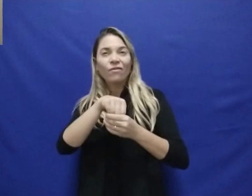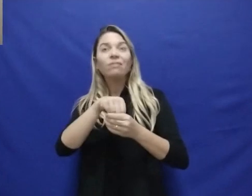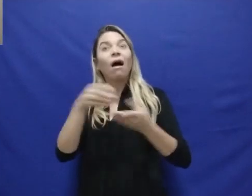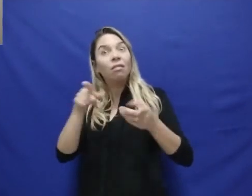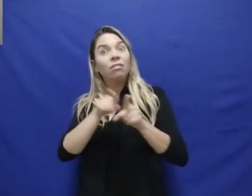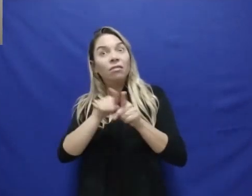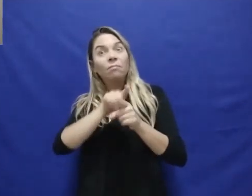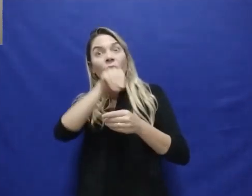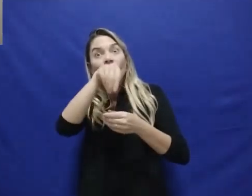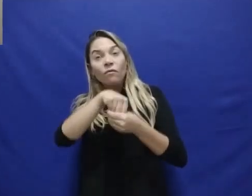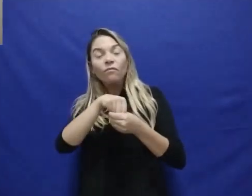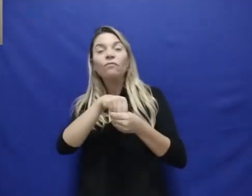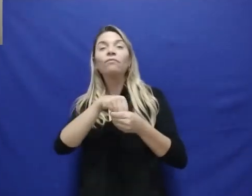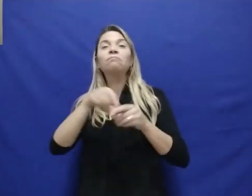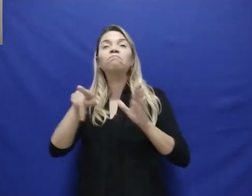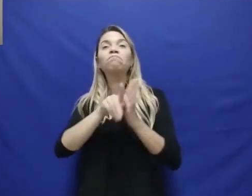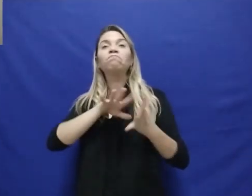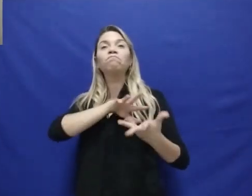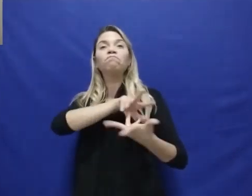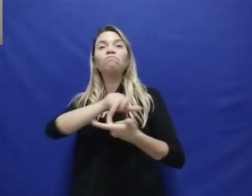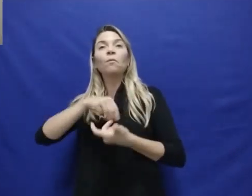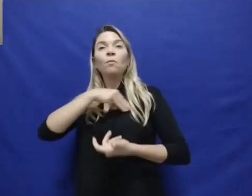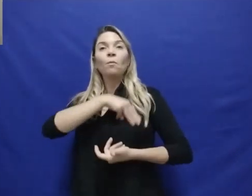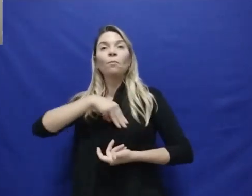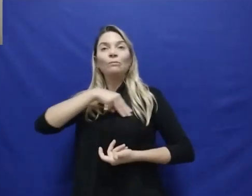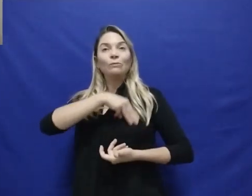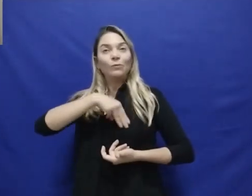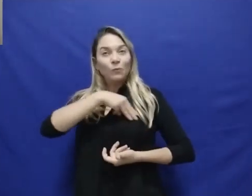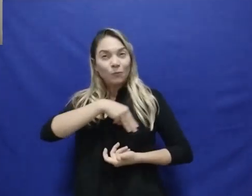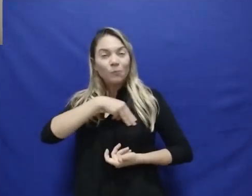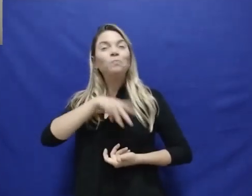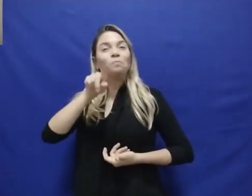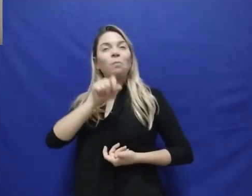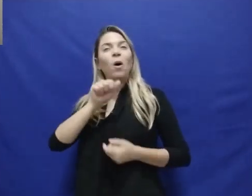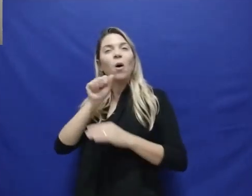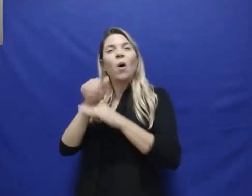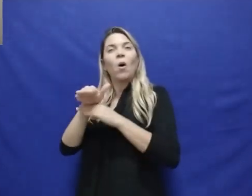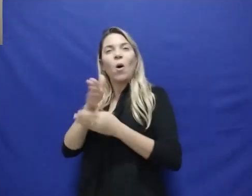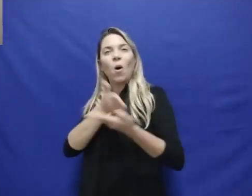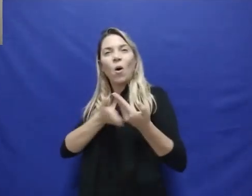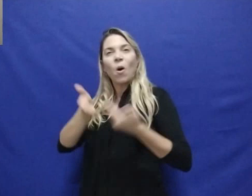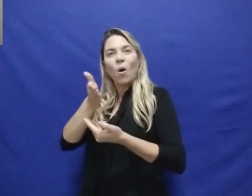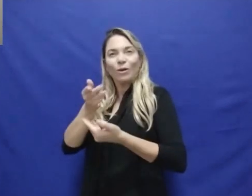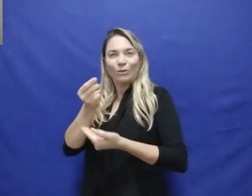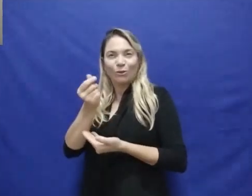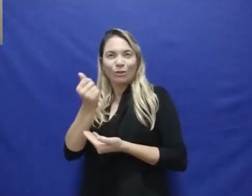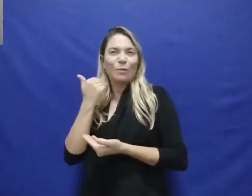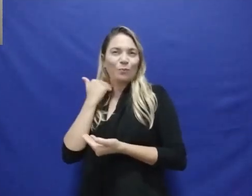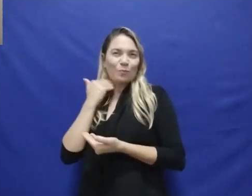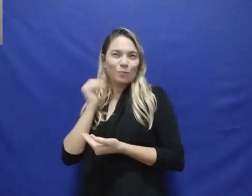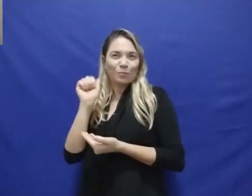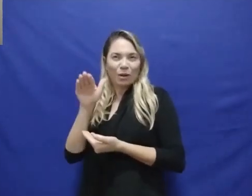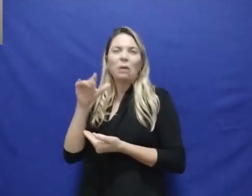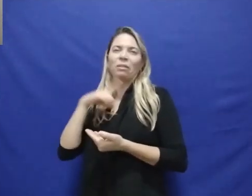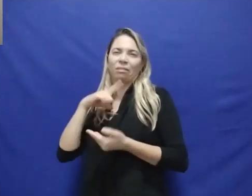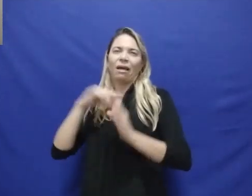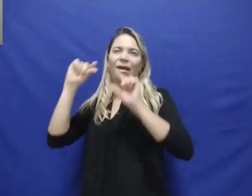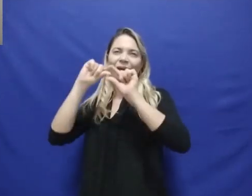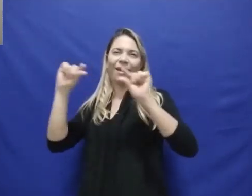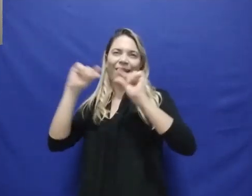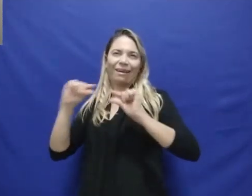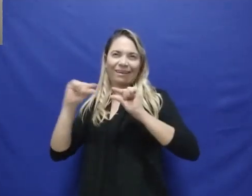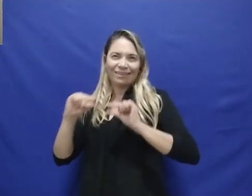em campanha de missões mundiais. Na sequência, você terá a oportunidade agora de assistir a um